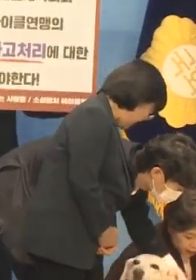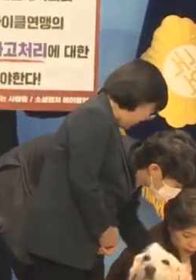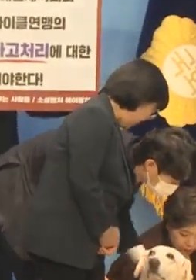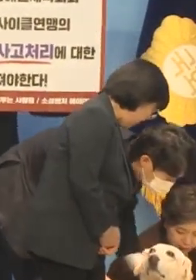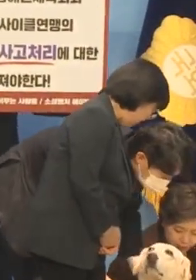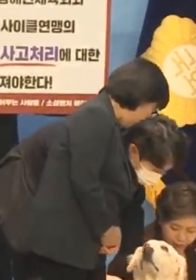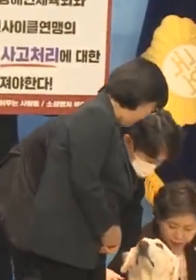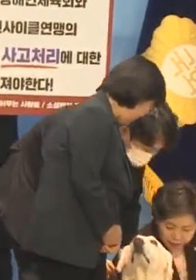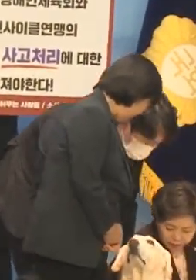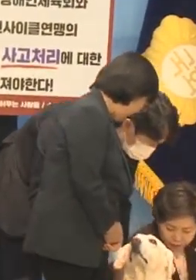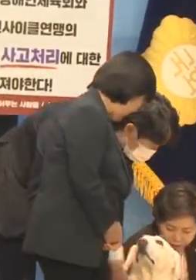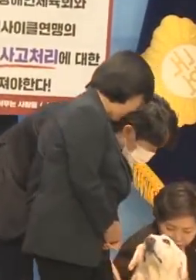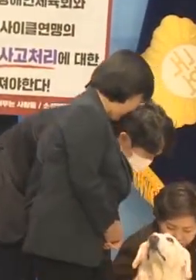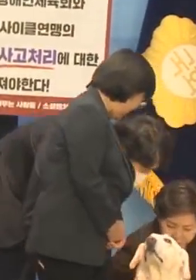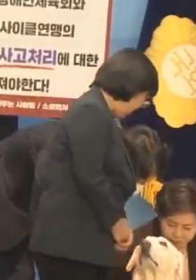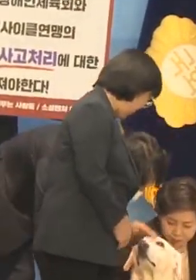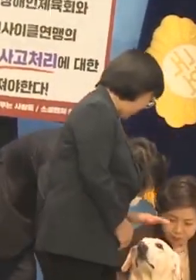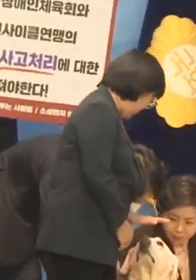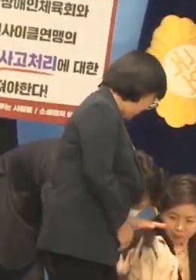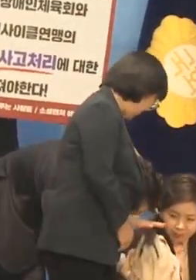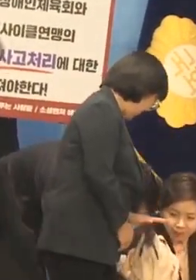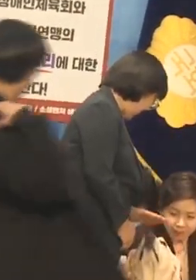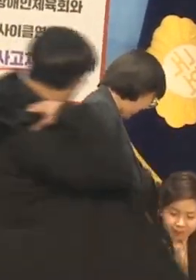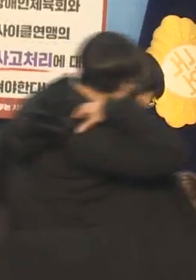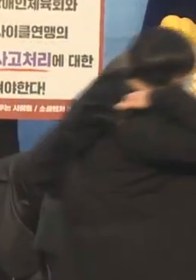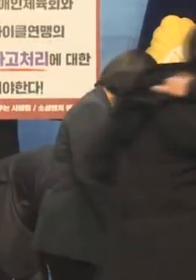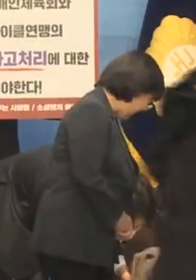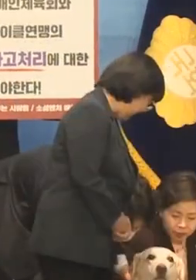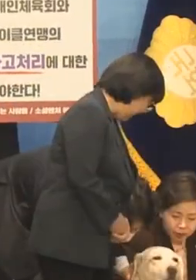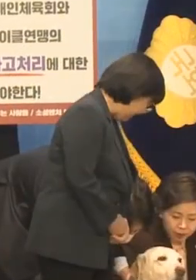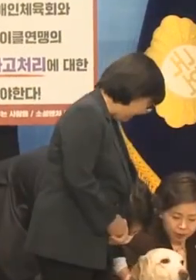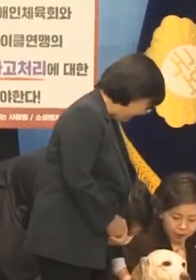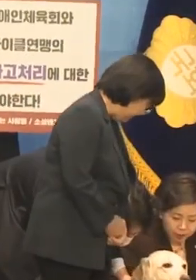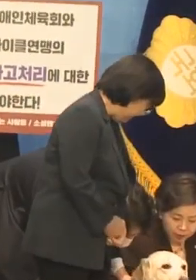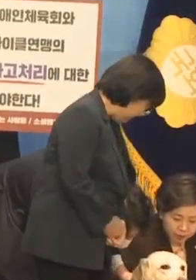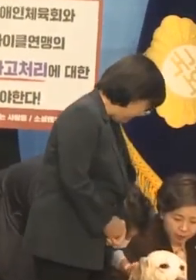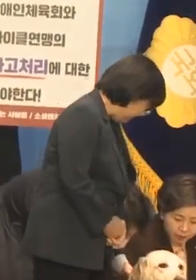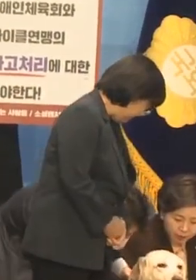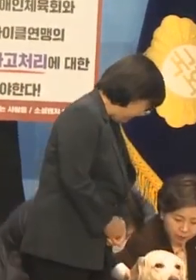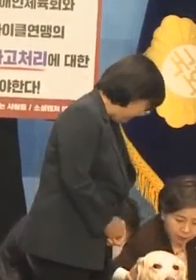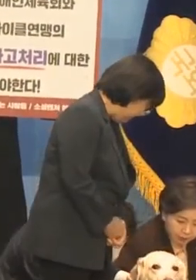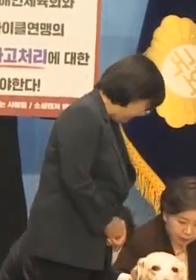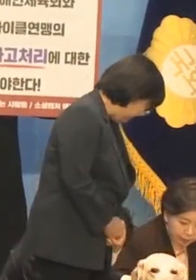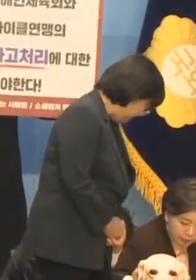저보다 선수 배우자분께서 서는데